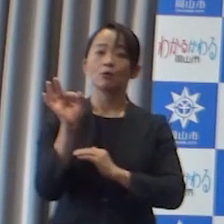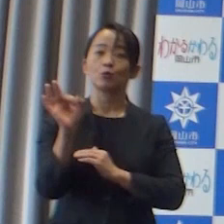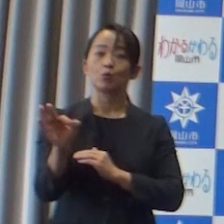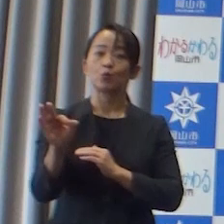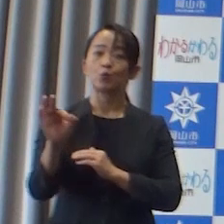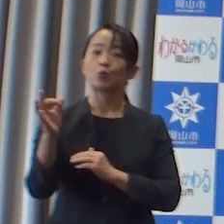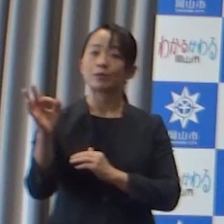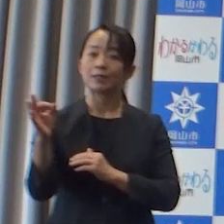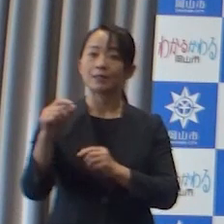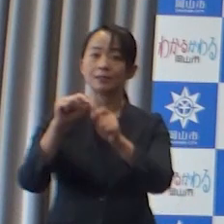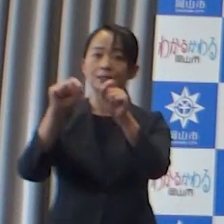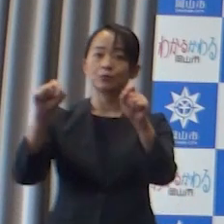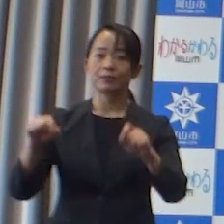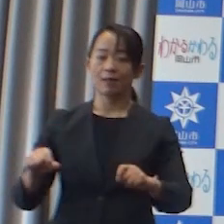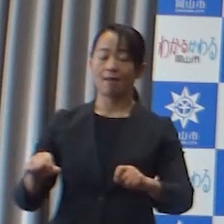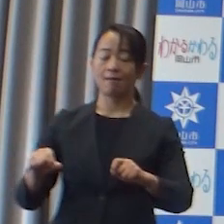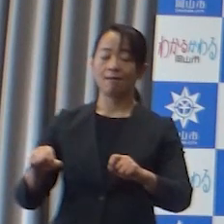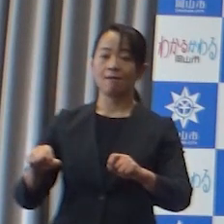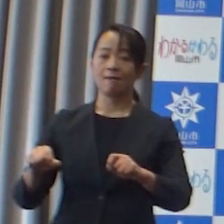ところなんですけれども、